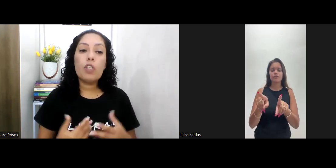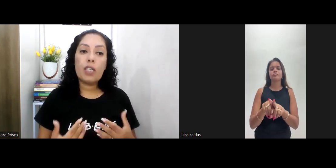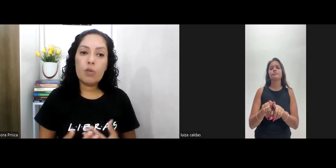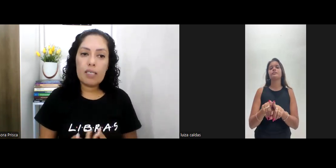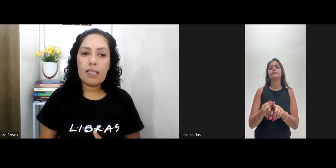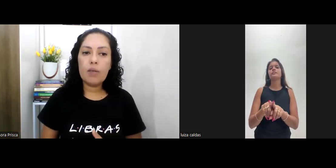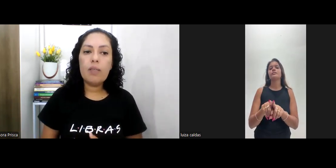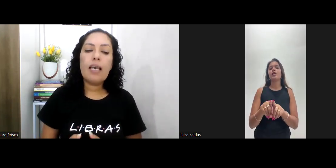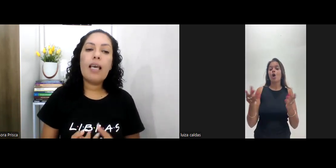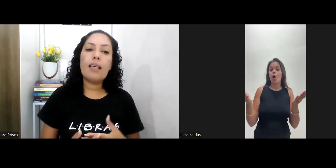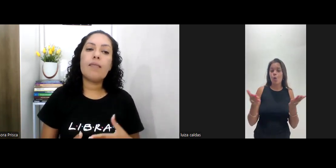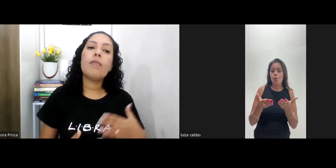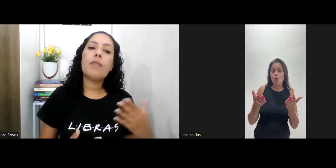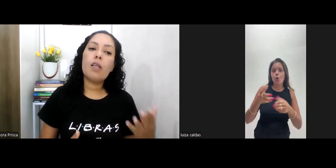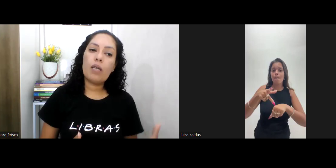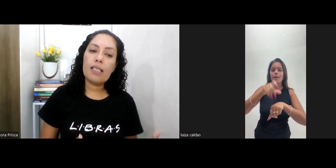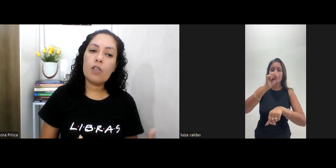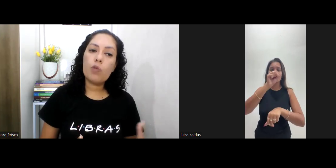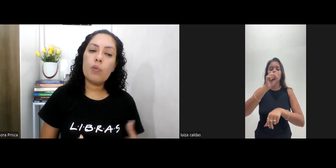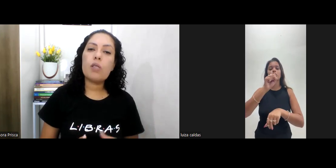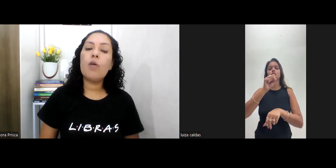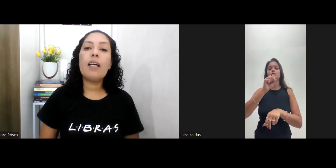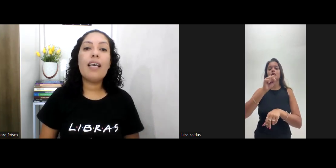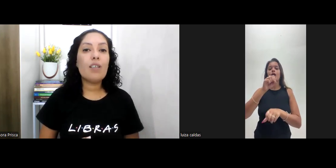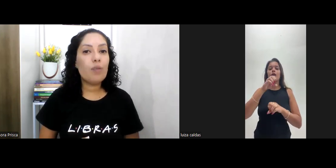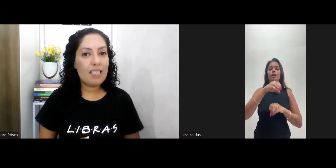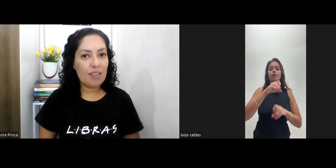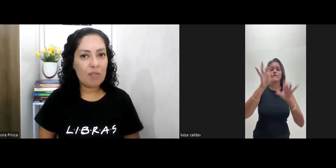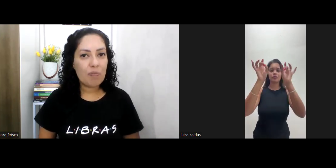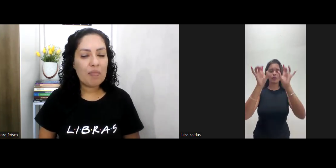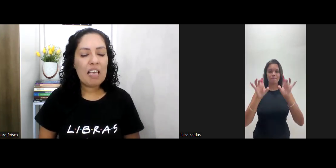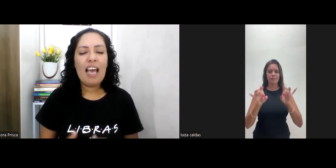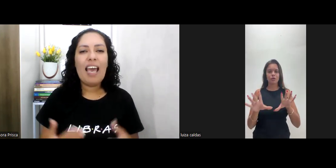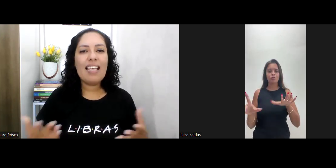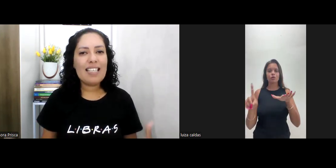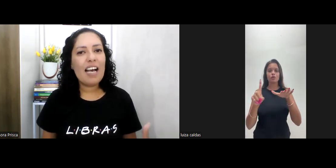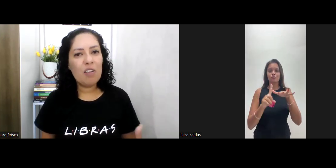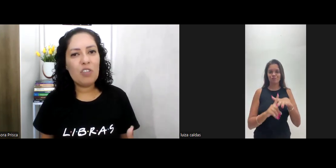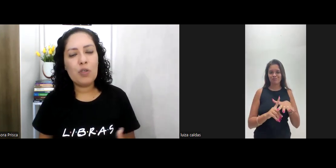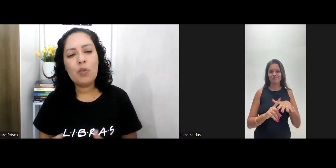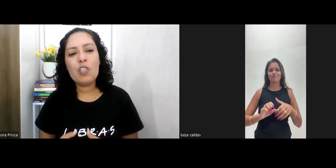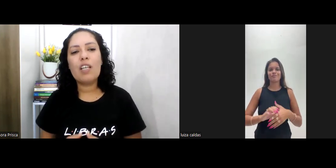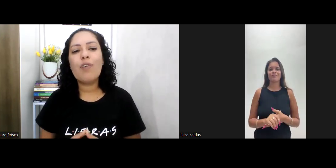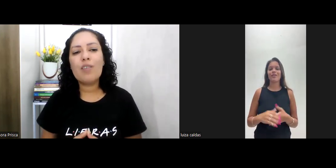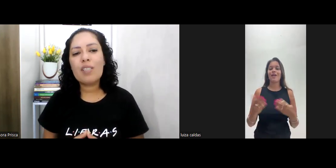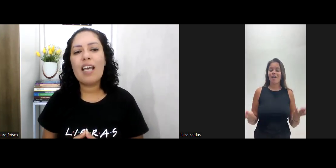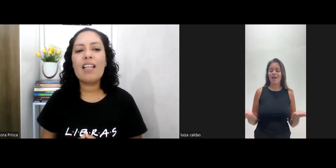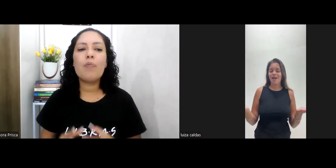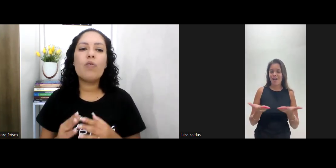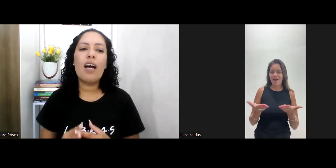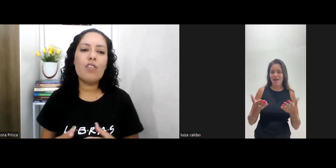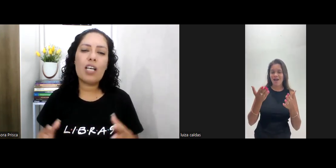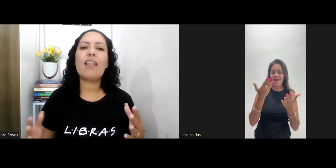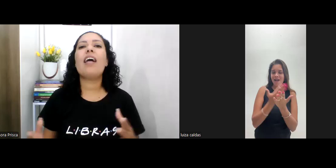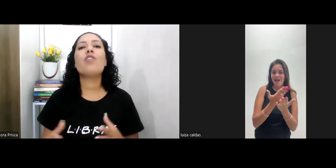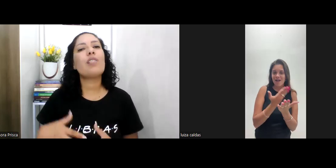uma pós-graduação em Educação Especial e Inclusiva. Essa aula de hoje, ela foi anunciada